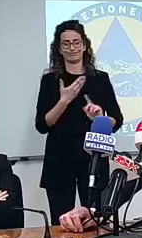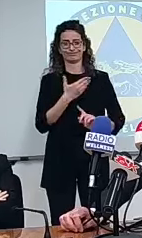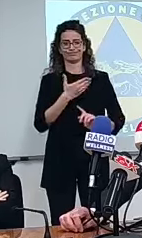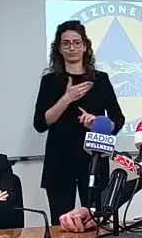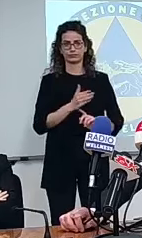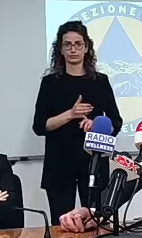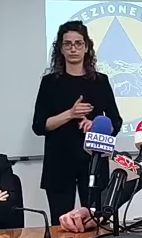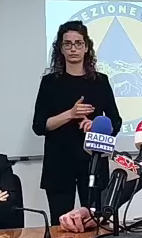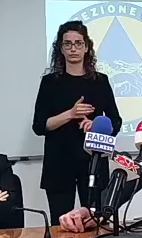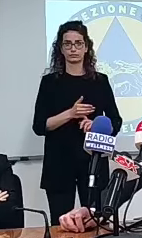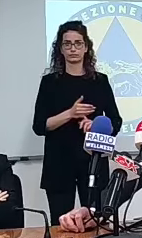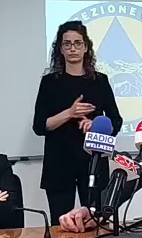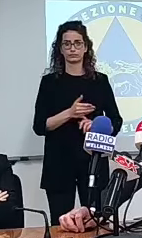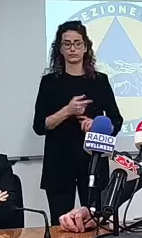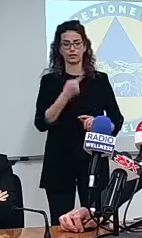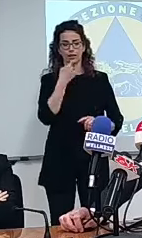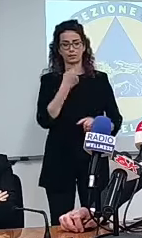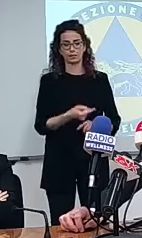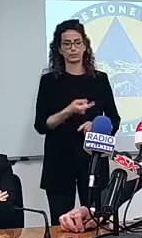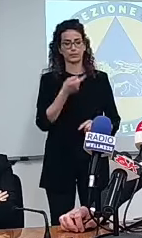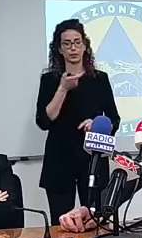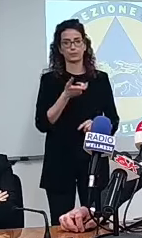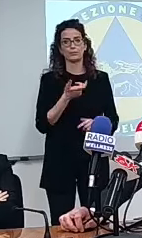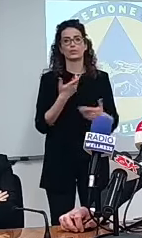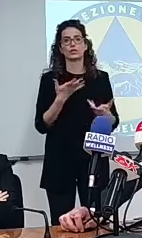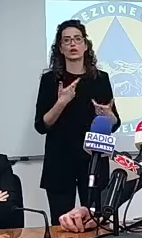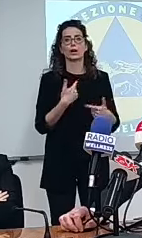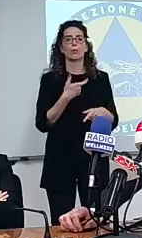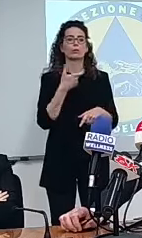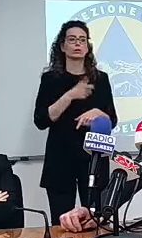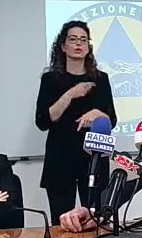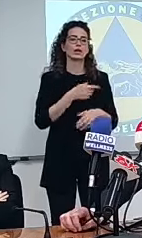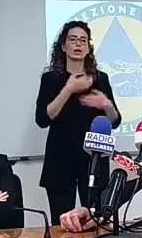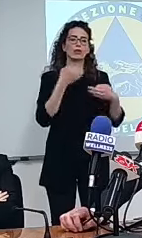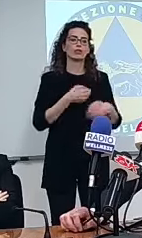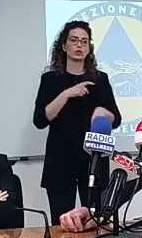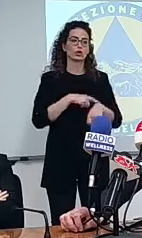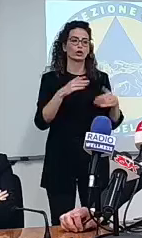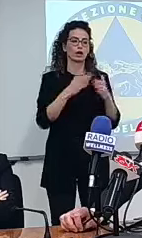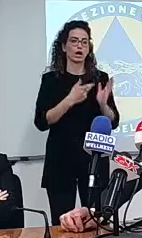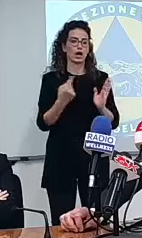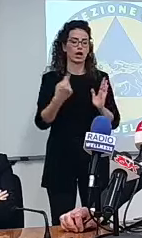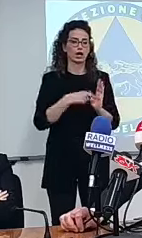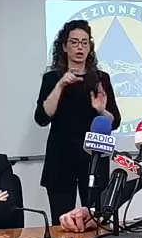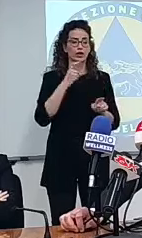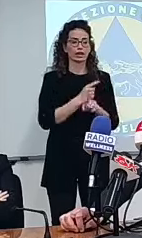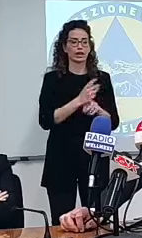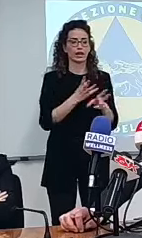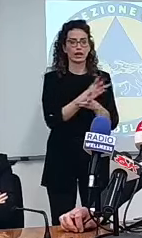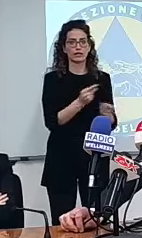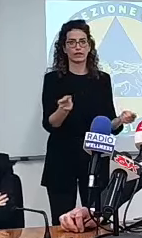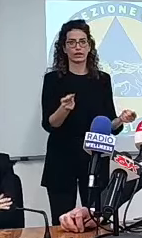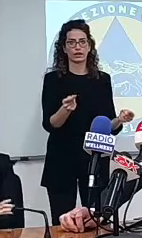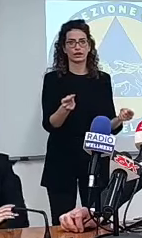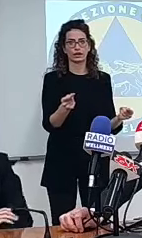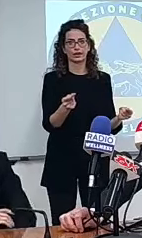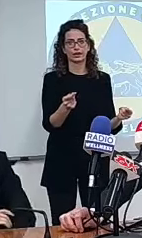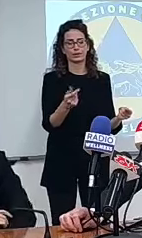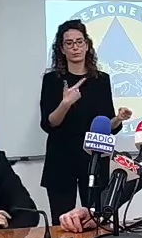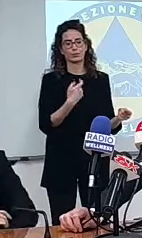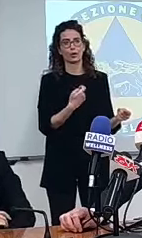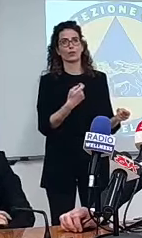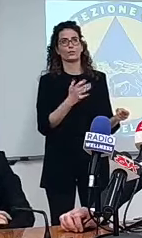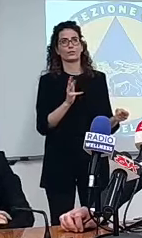questo, perché lei è convinto che il coprifuoco debba essere eliminato? Non è un segnale estremamente